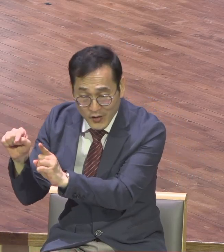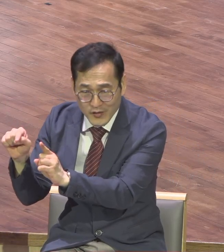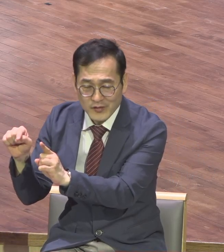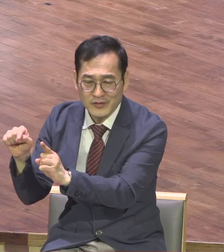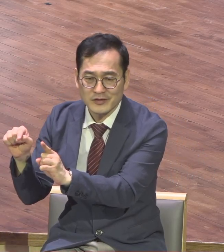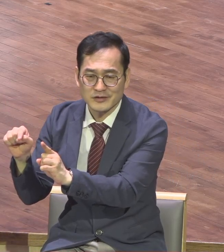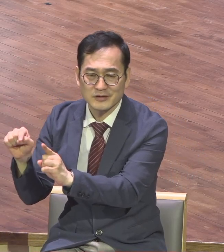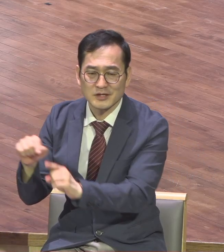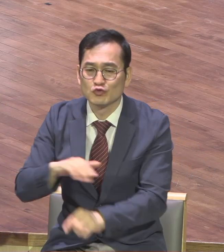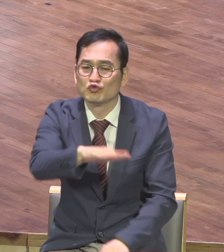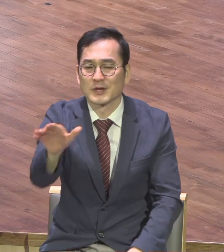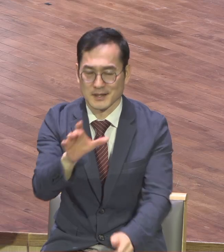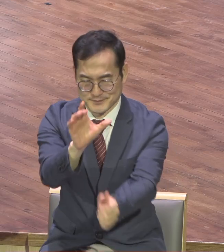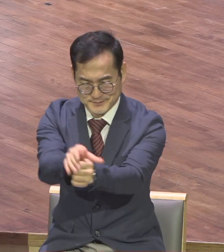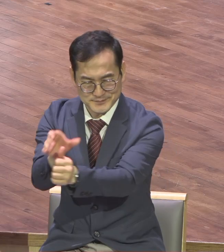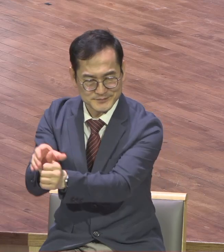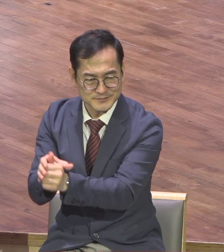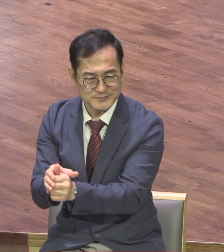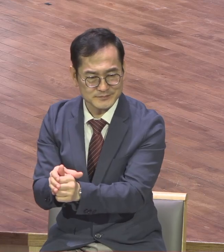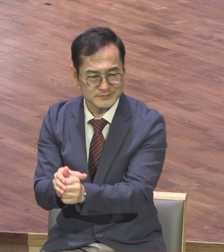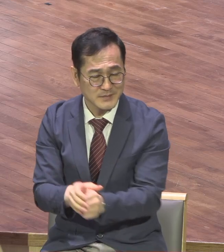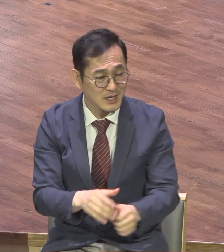역할,